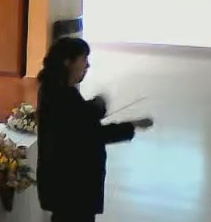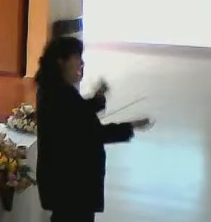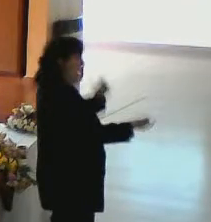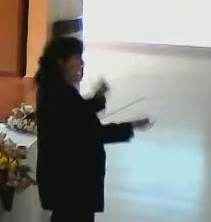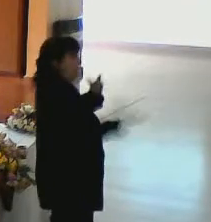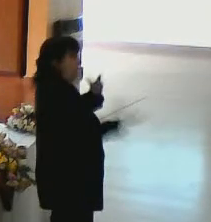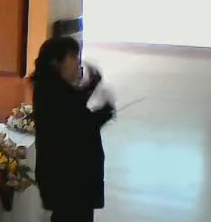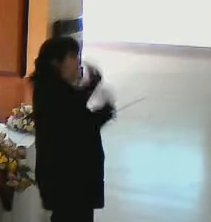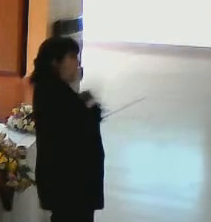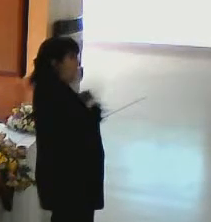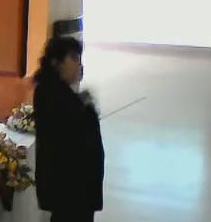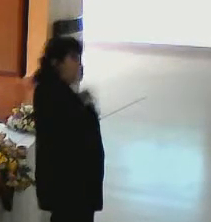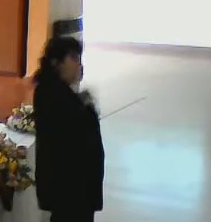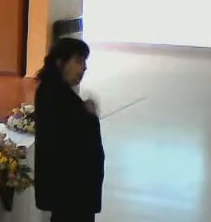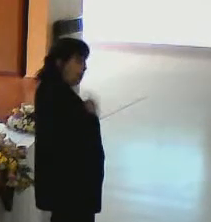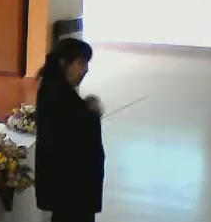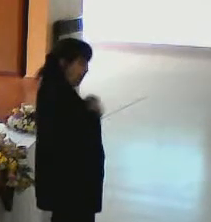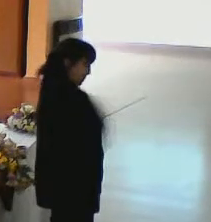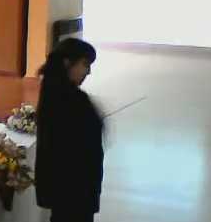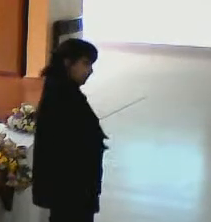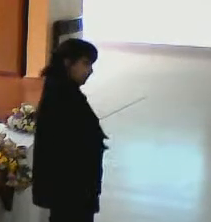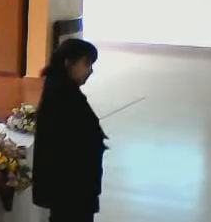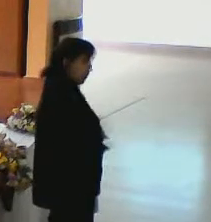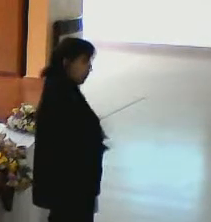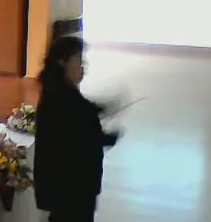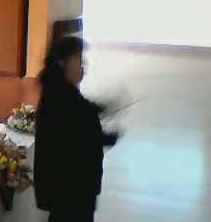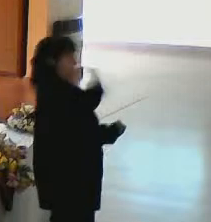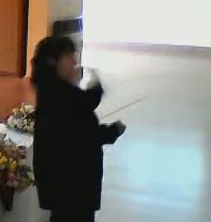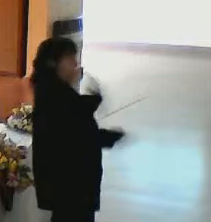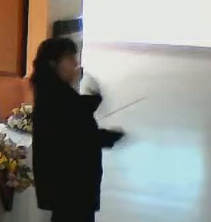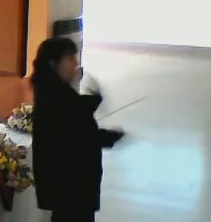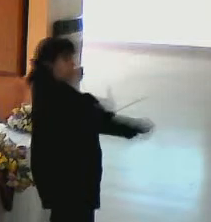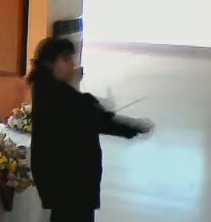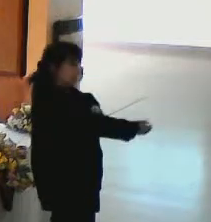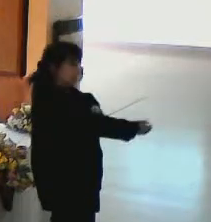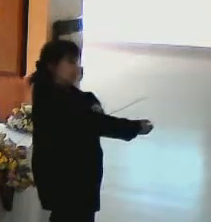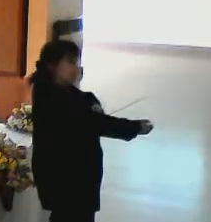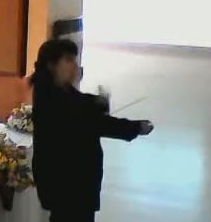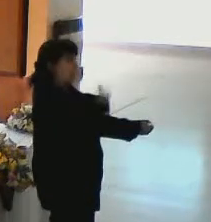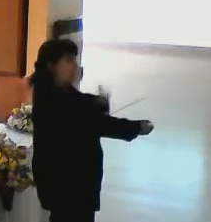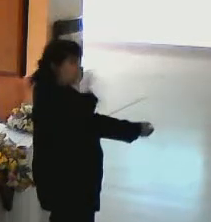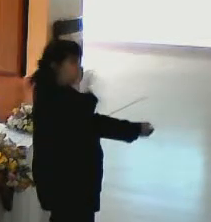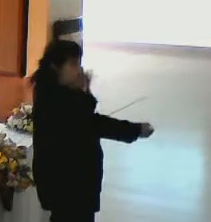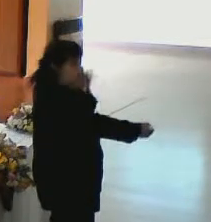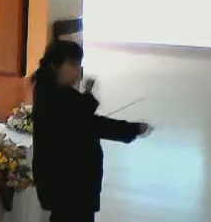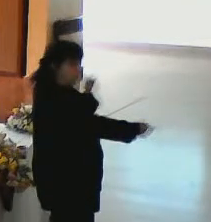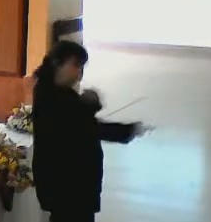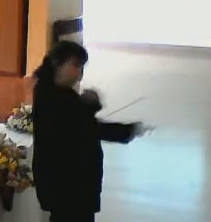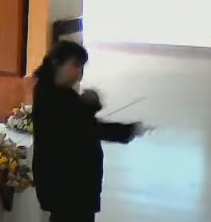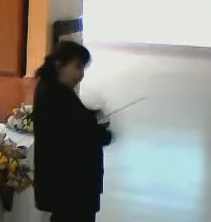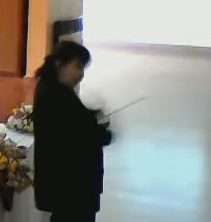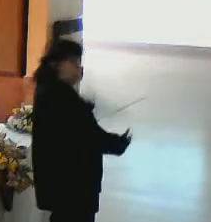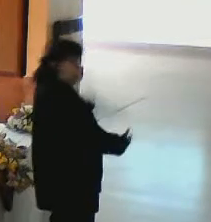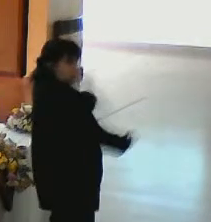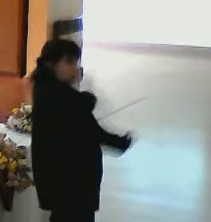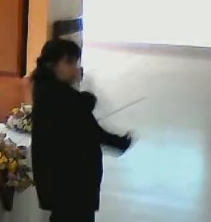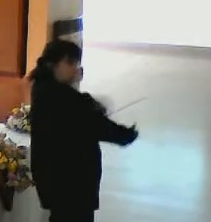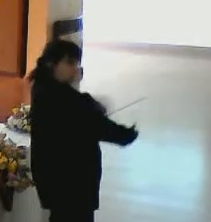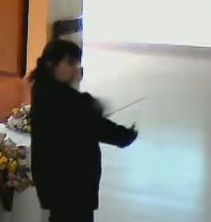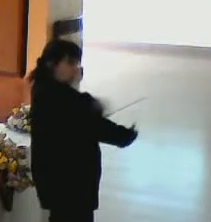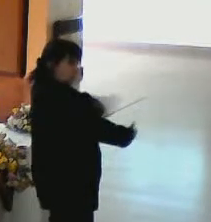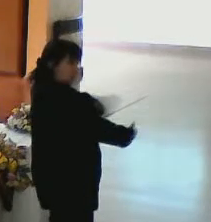mamá, la exposición a fármacos, como también el consumo de drogas, de algún tipo